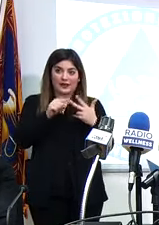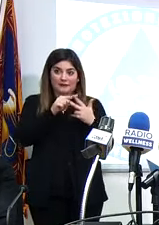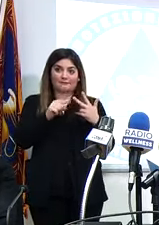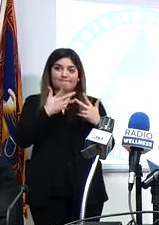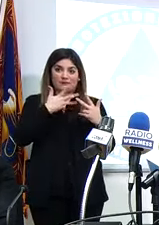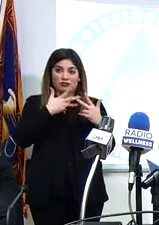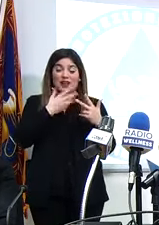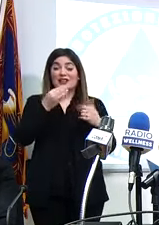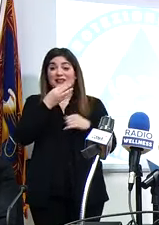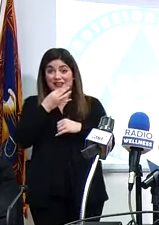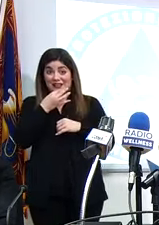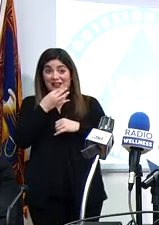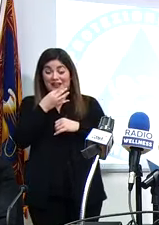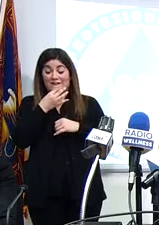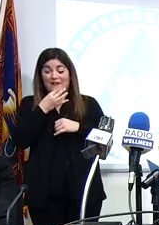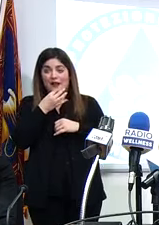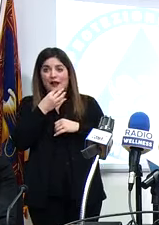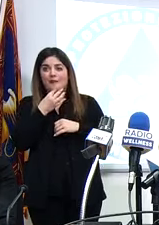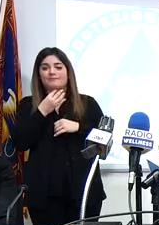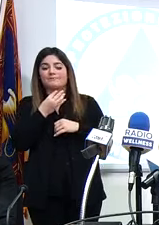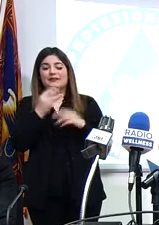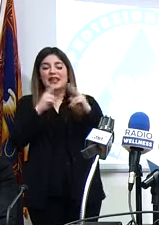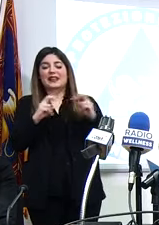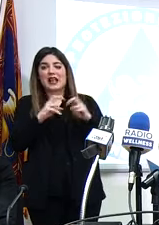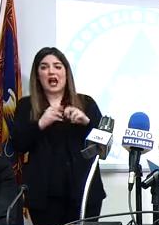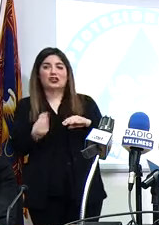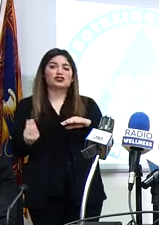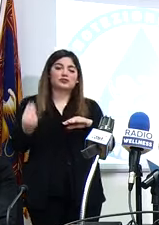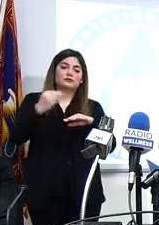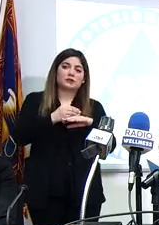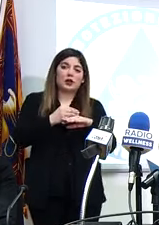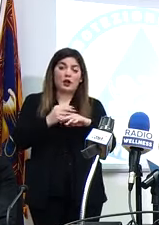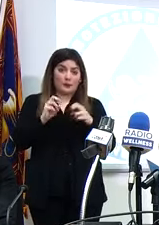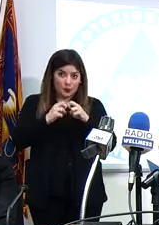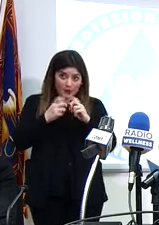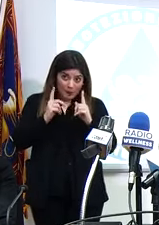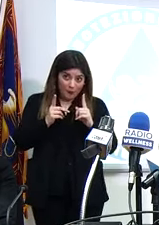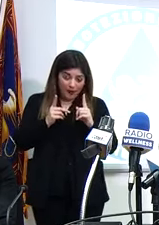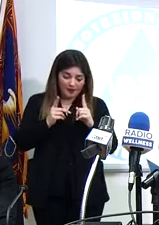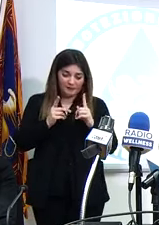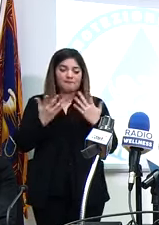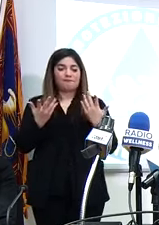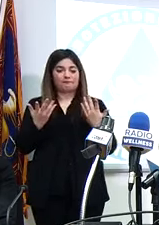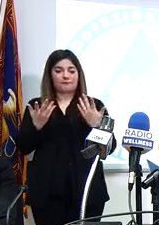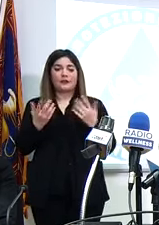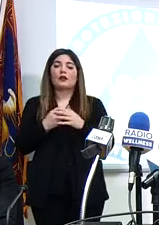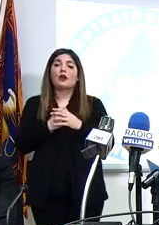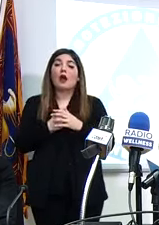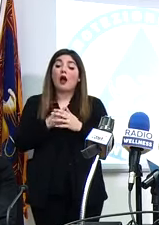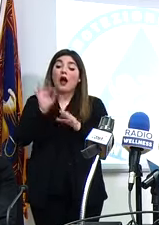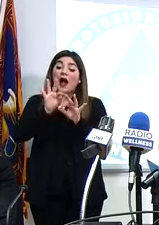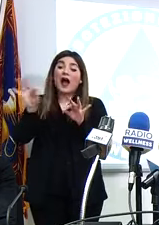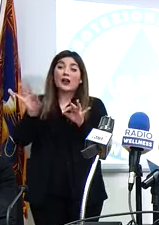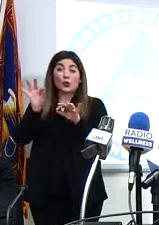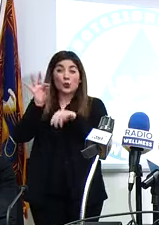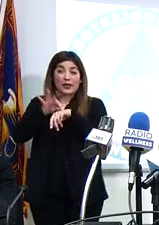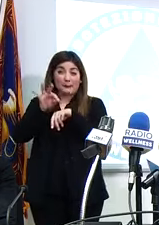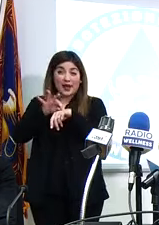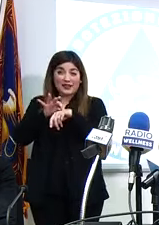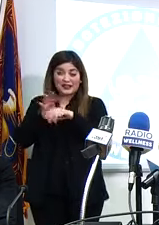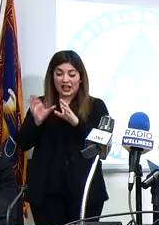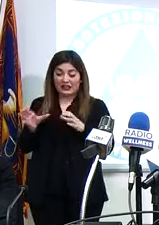indagini. E sapete che il problemino era che in una certa coorte di pazienti, significativa coorte,